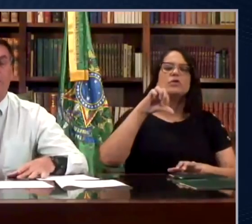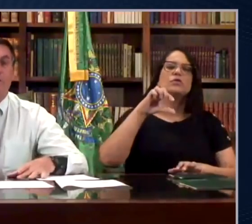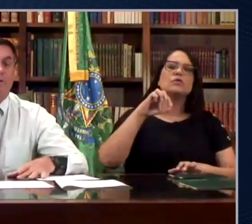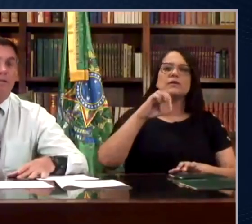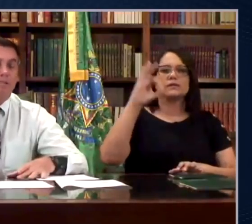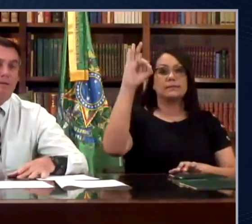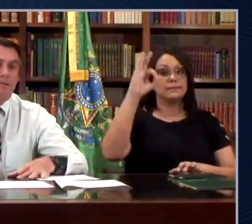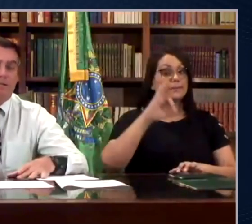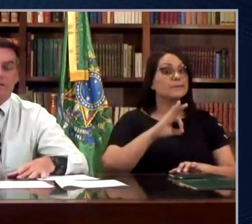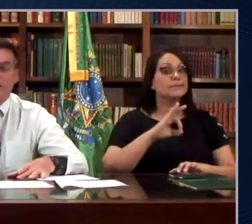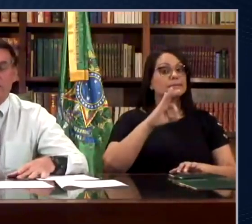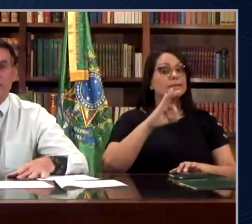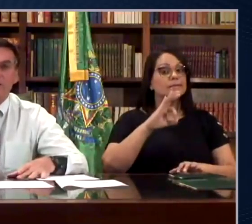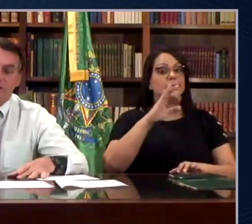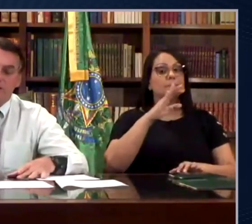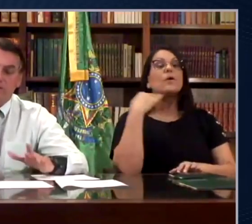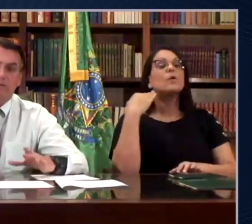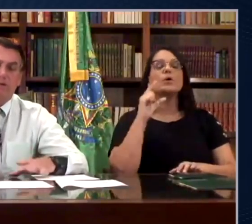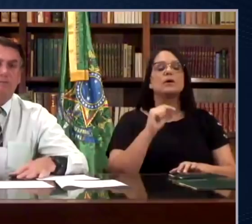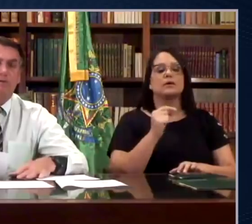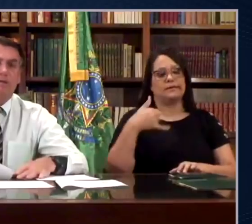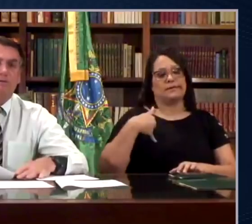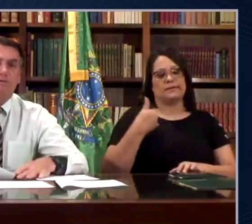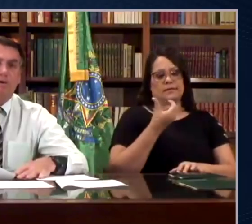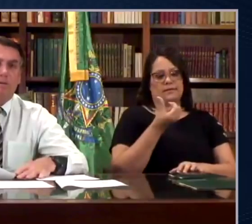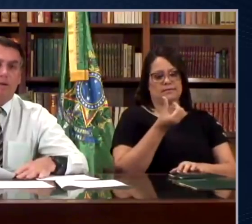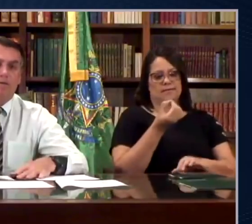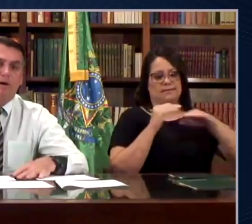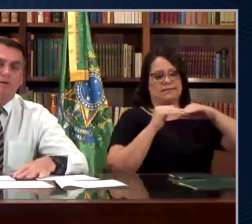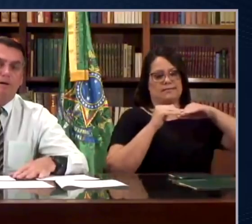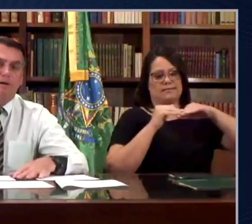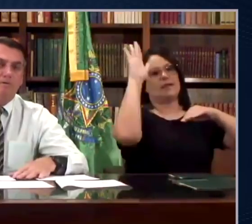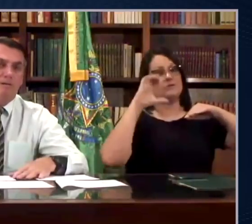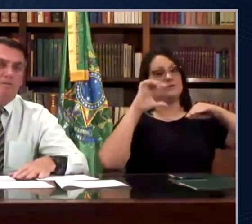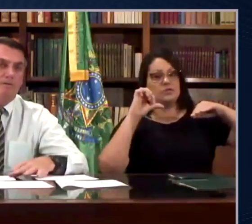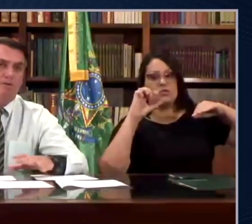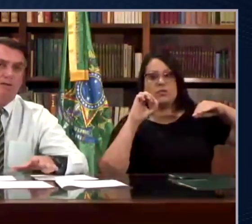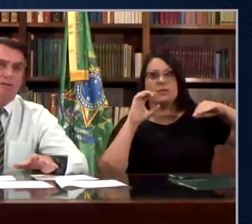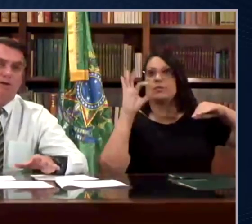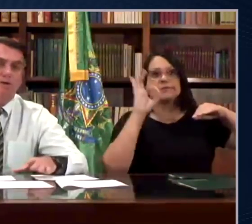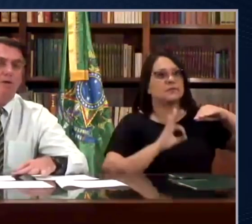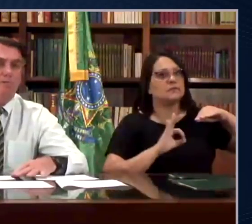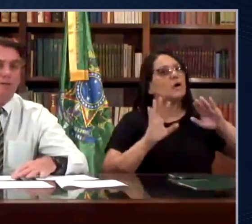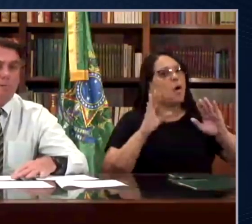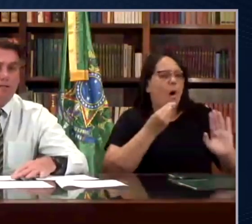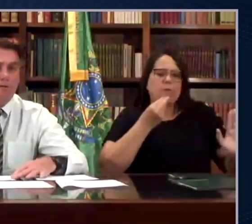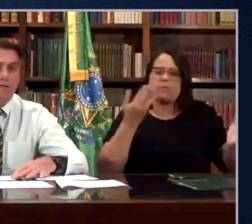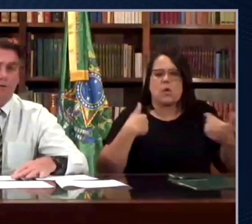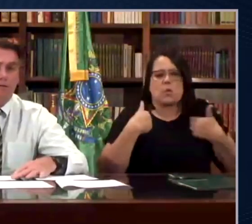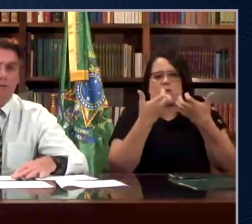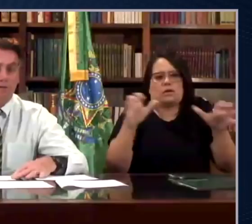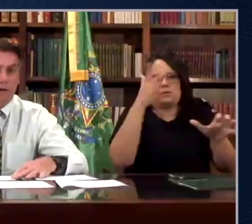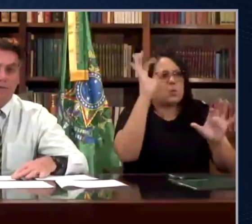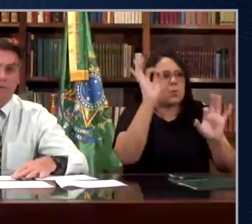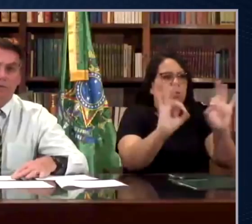90%... pessoas acima de 60 anos de idade são 90% dos óbitos do Brasil. Obviamente não queríamos que houvesse nenhum óbito, mas quase